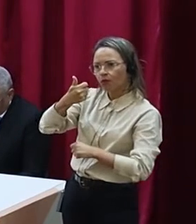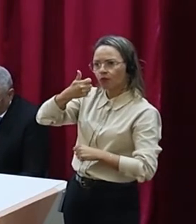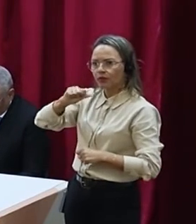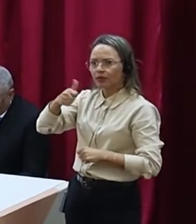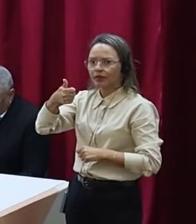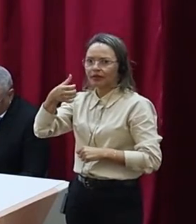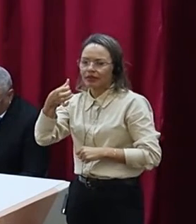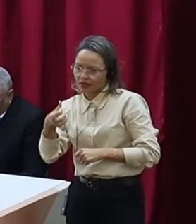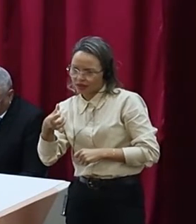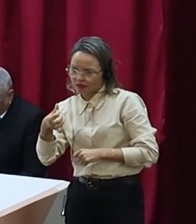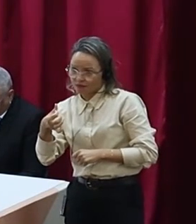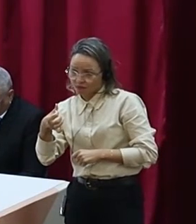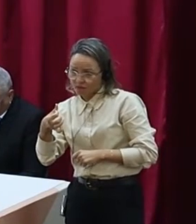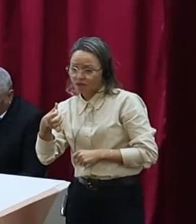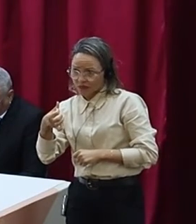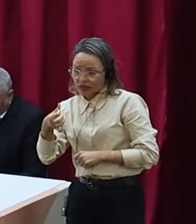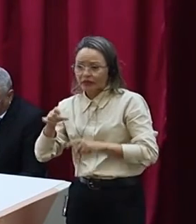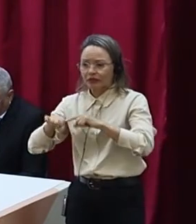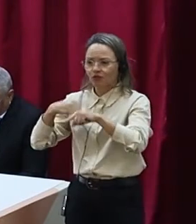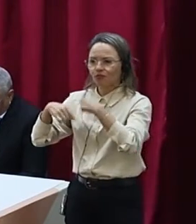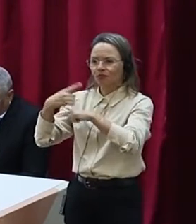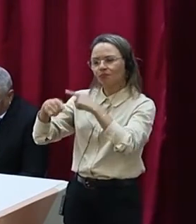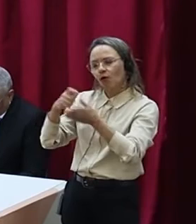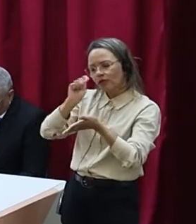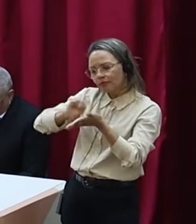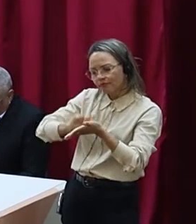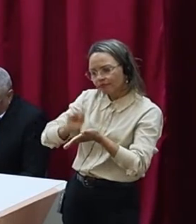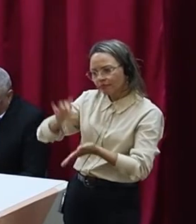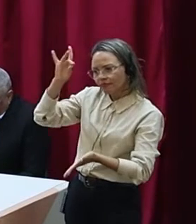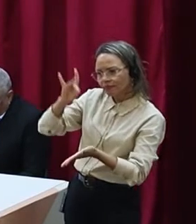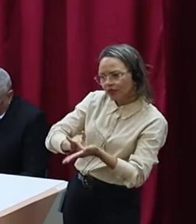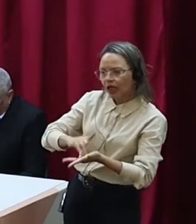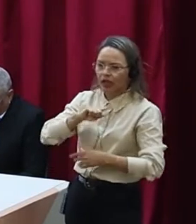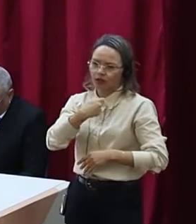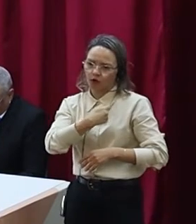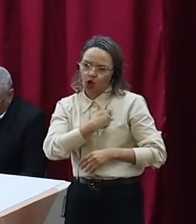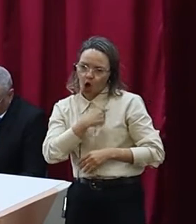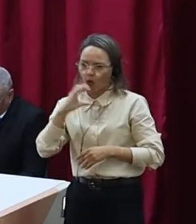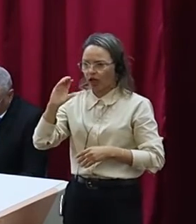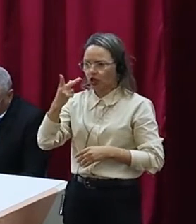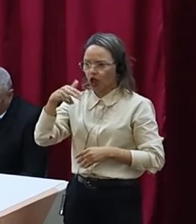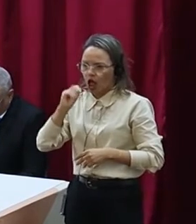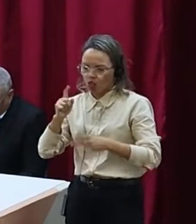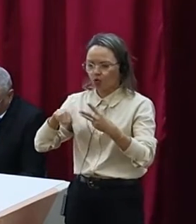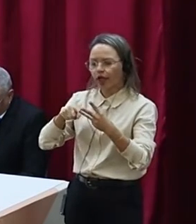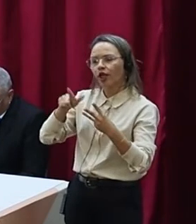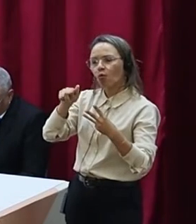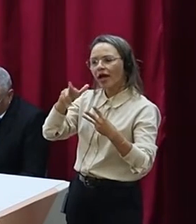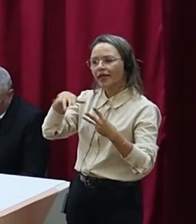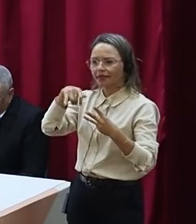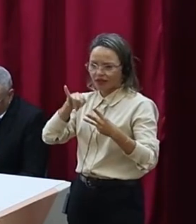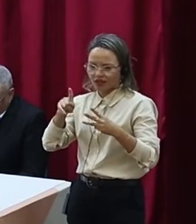la proclama, el escrito, estaba en castellano, guaraní, quechua y aymara. O sea, las lenguas indígenas estaban